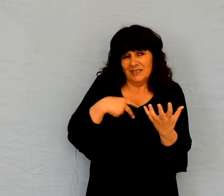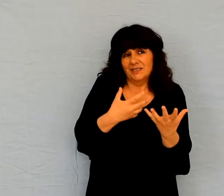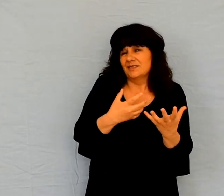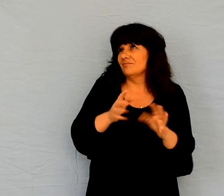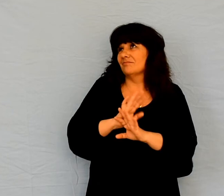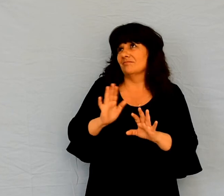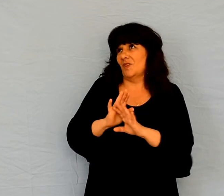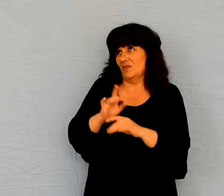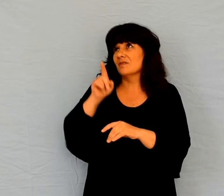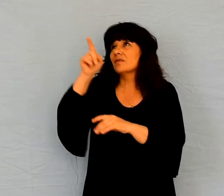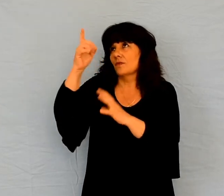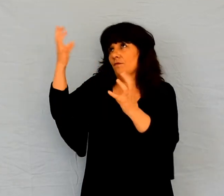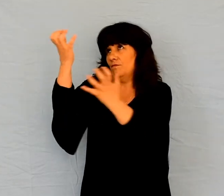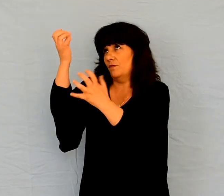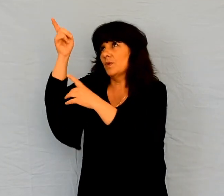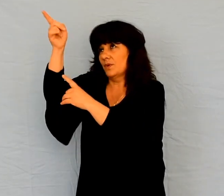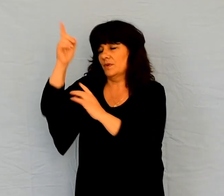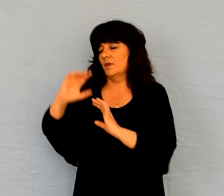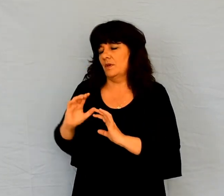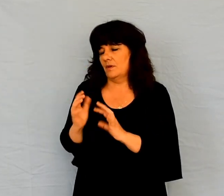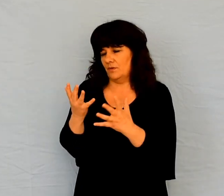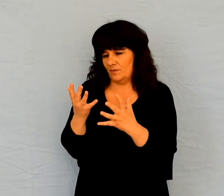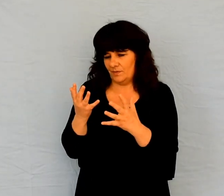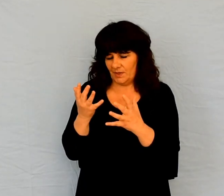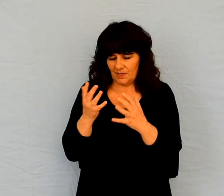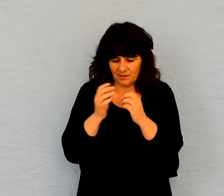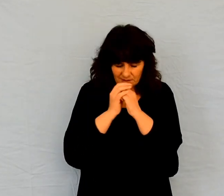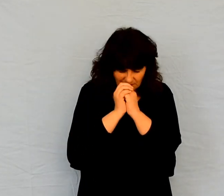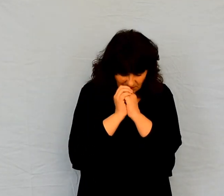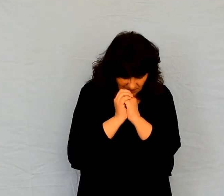Alors du ciel lui apparut un ange qui le réconfortait.